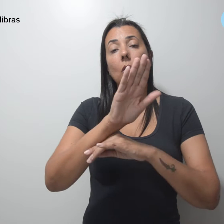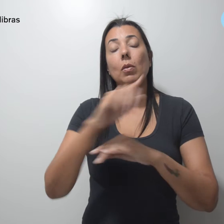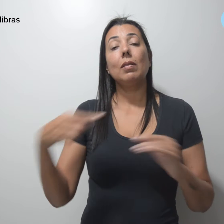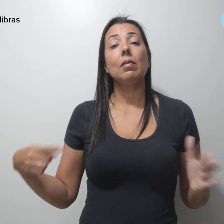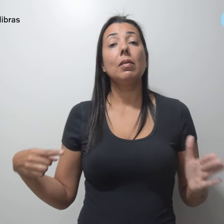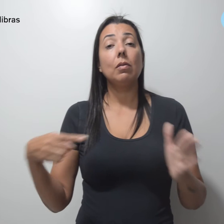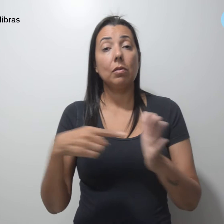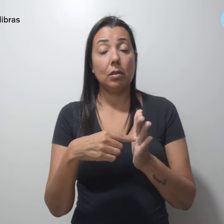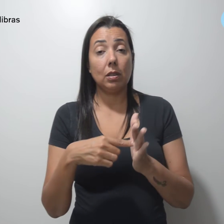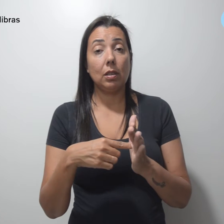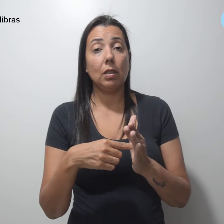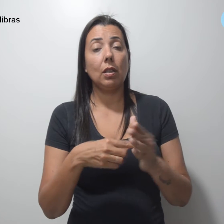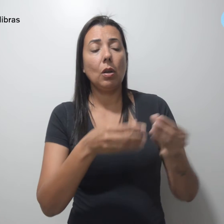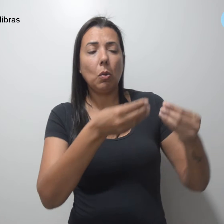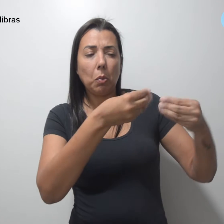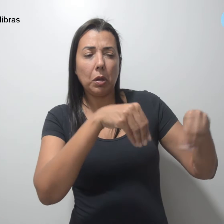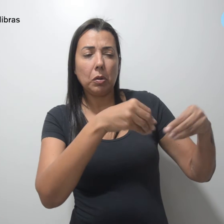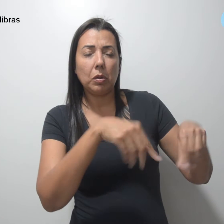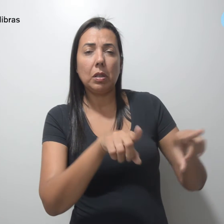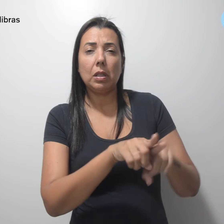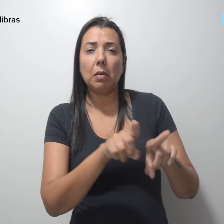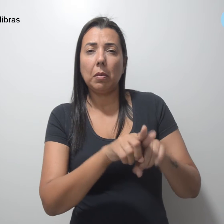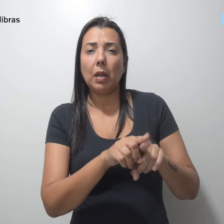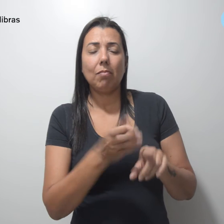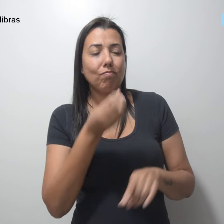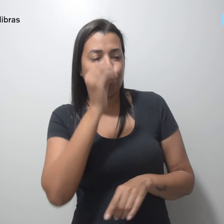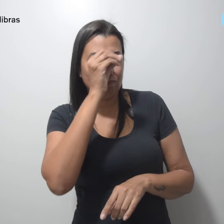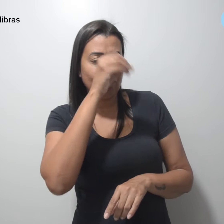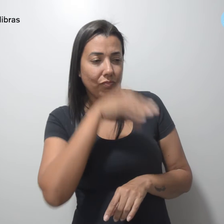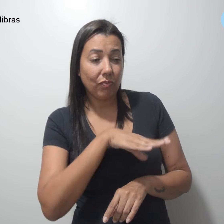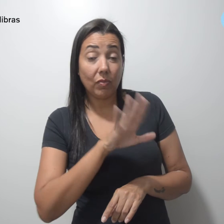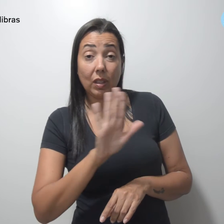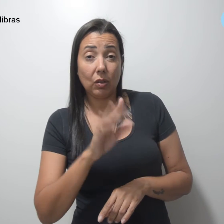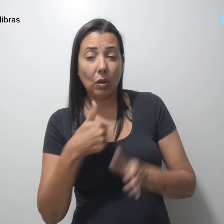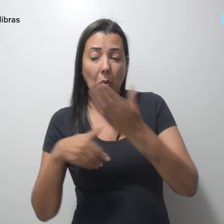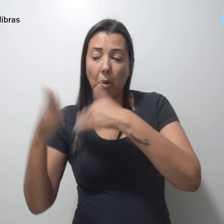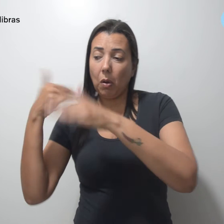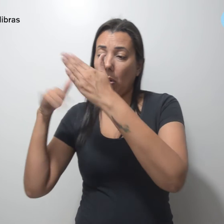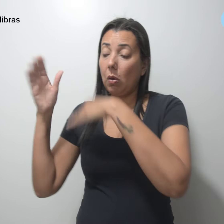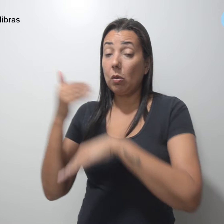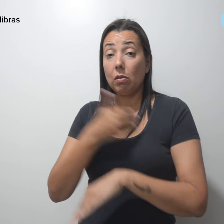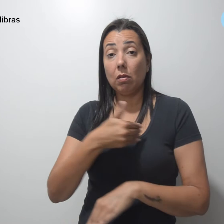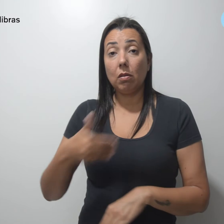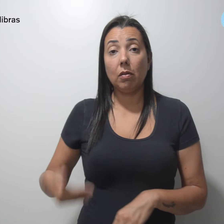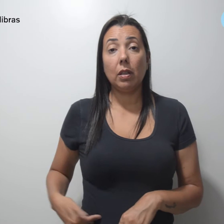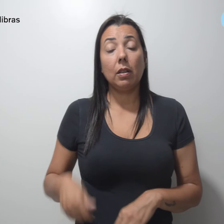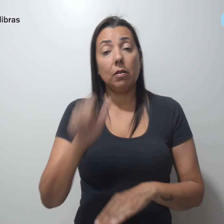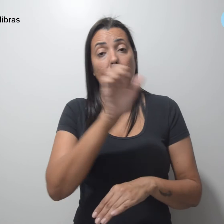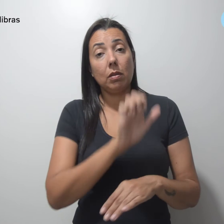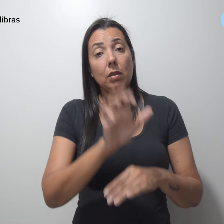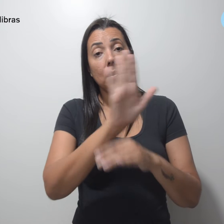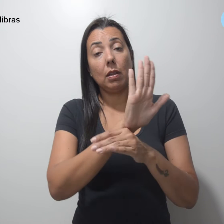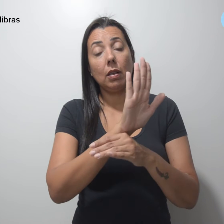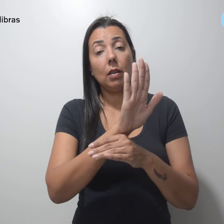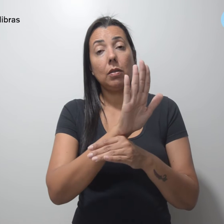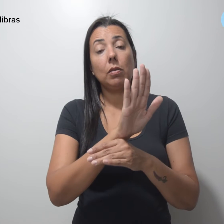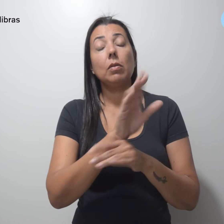o desprezo e a transgressão não só do governador ao Estado Democrático de Direito,